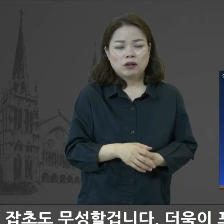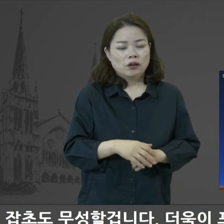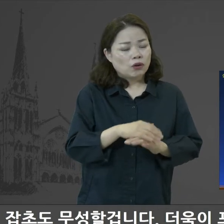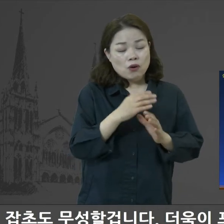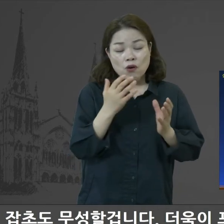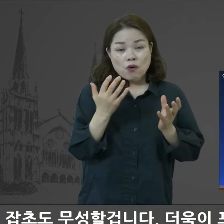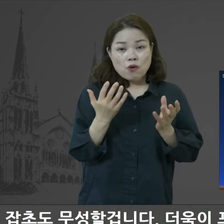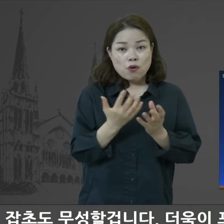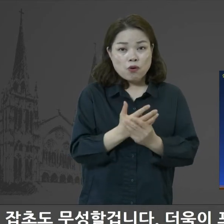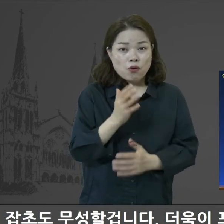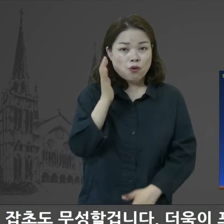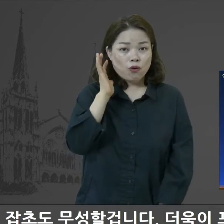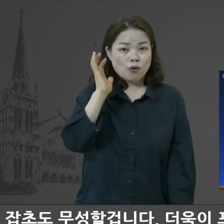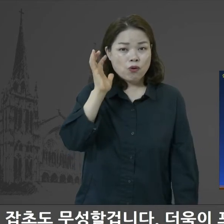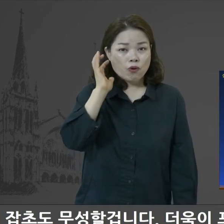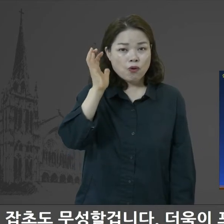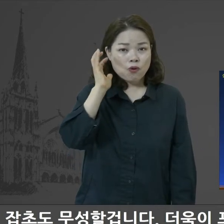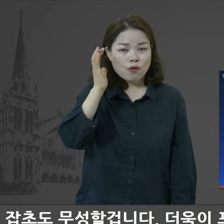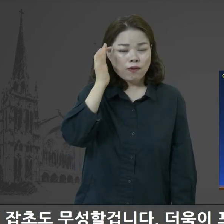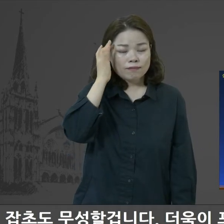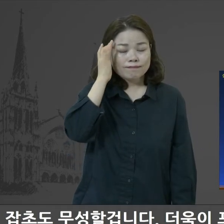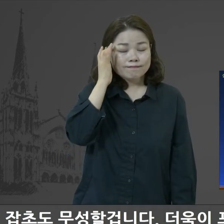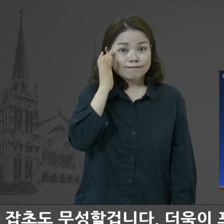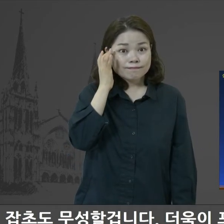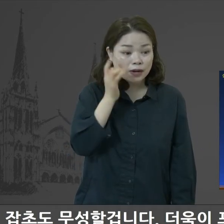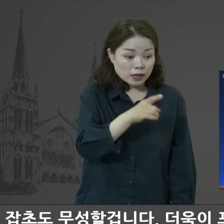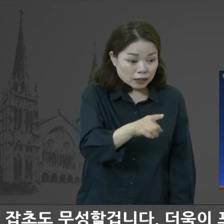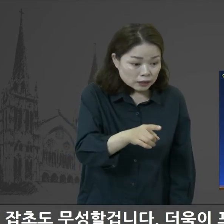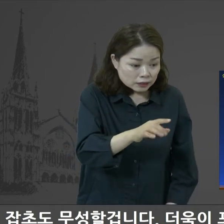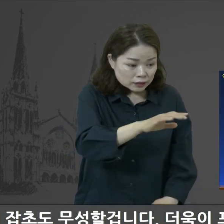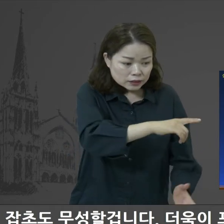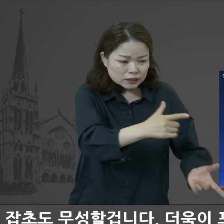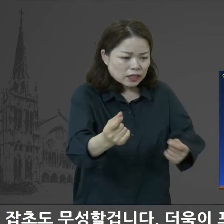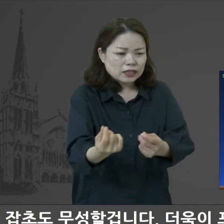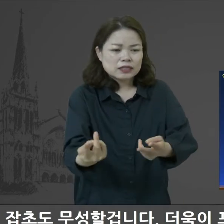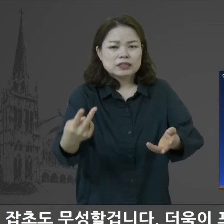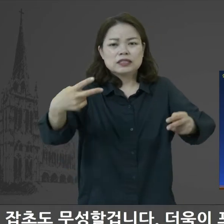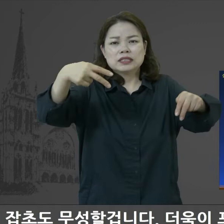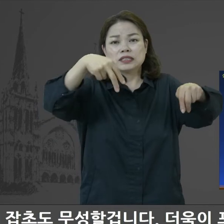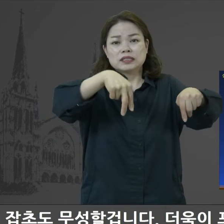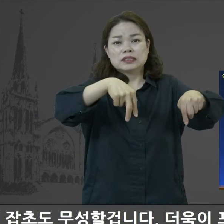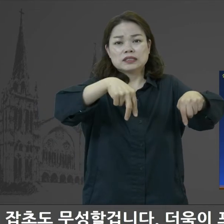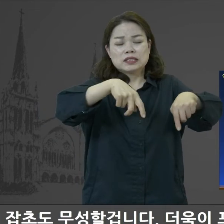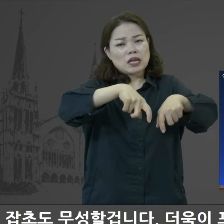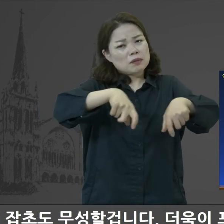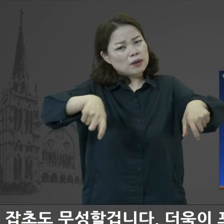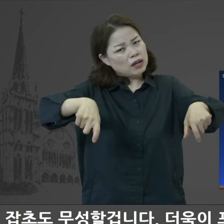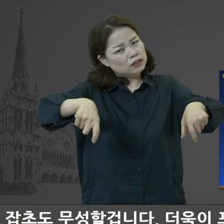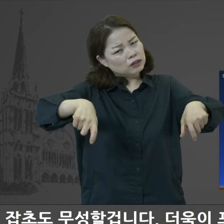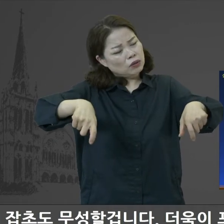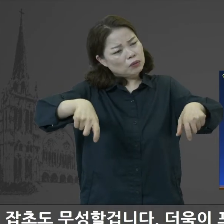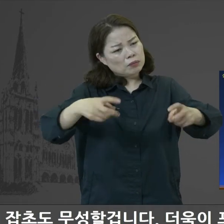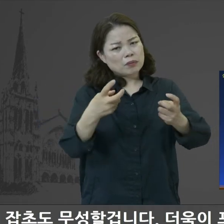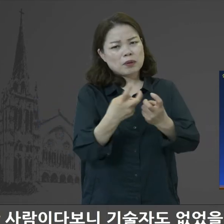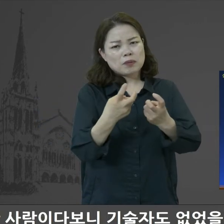총체적 난국입니다. 자, 일제히 일어났다고 하지만 일반적인 방법으로는 성벽을